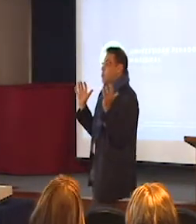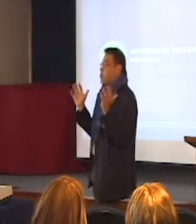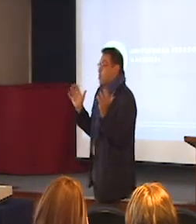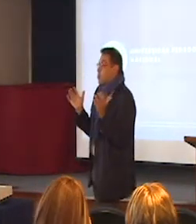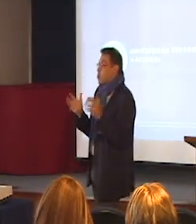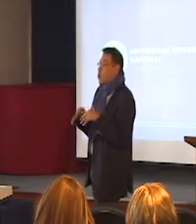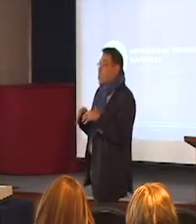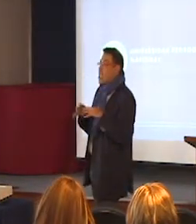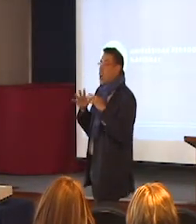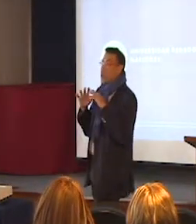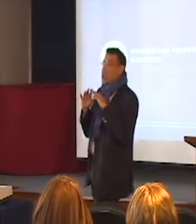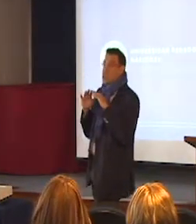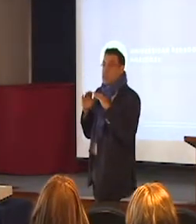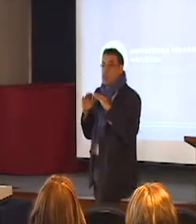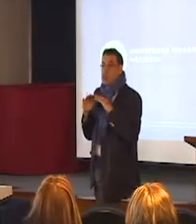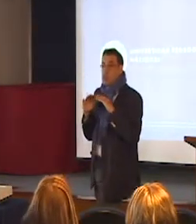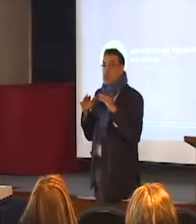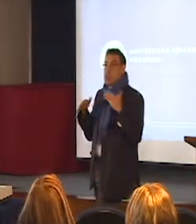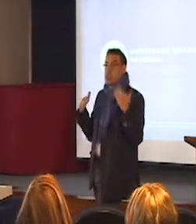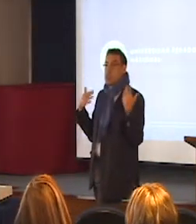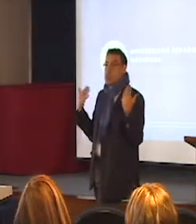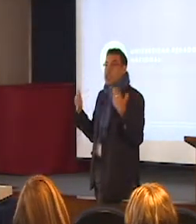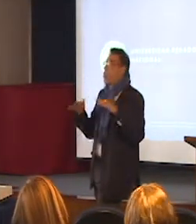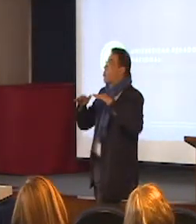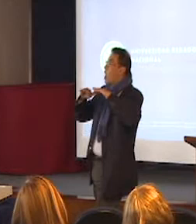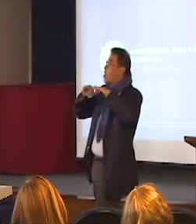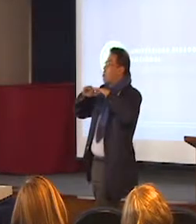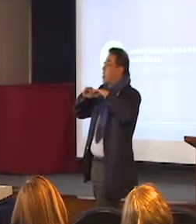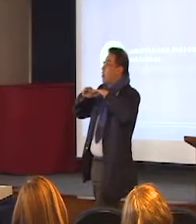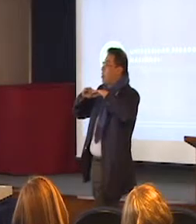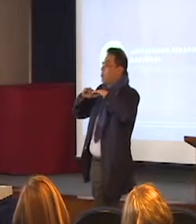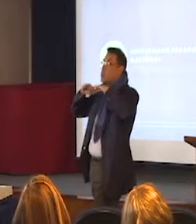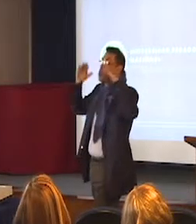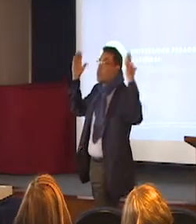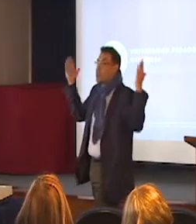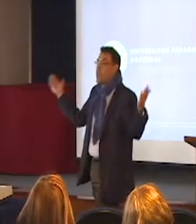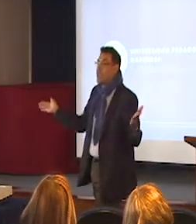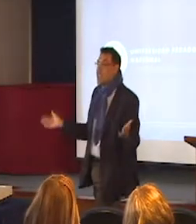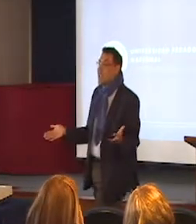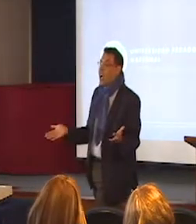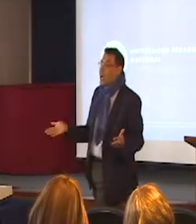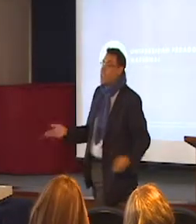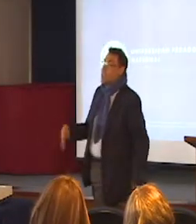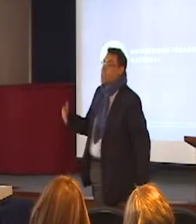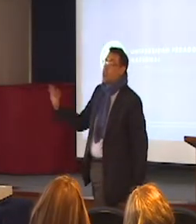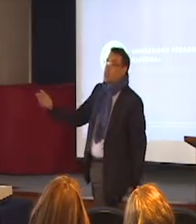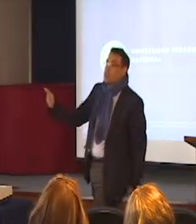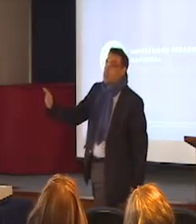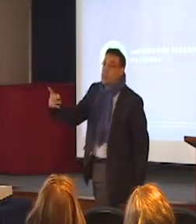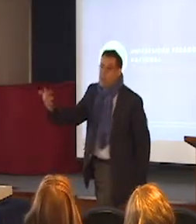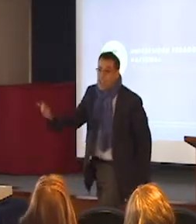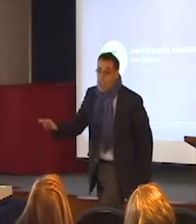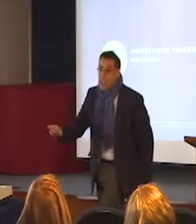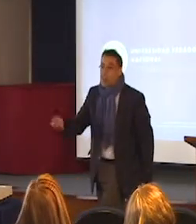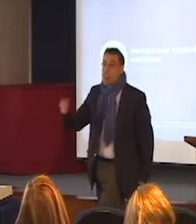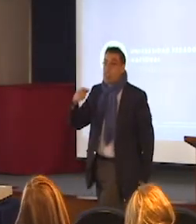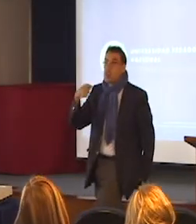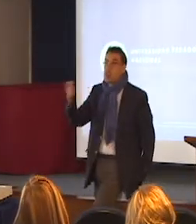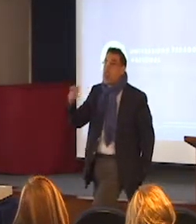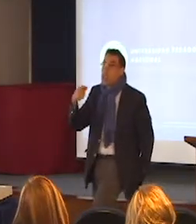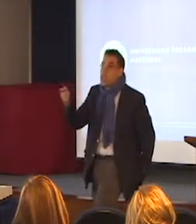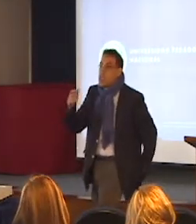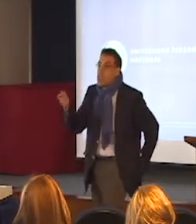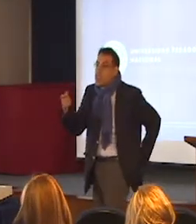ese sentido proponemos la comunicación como algo que ve mucho más allá de los